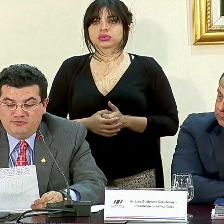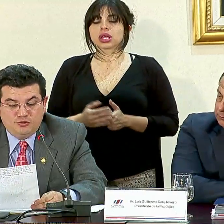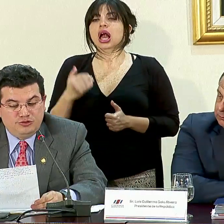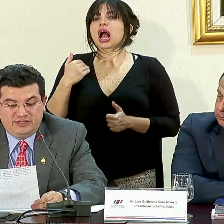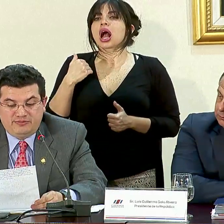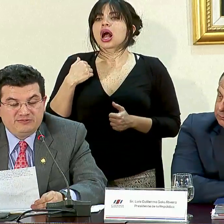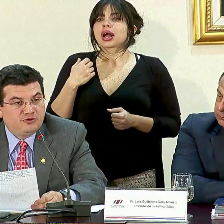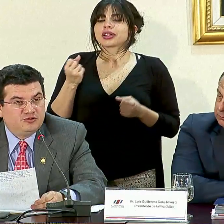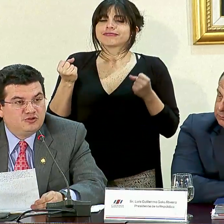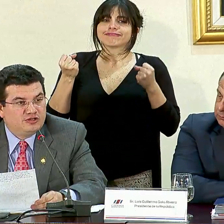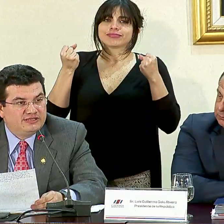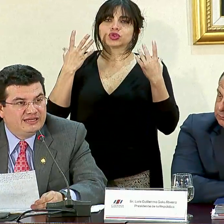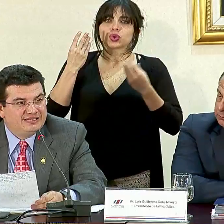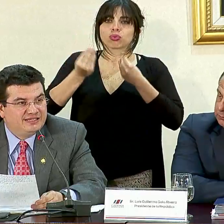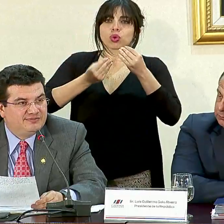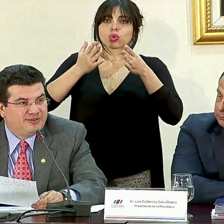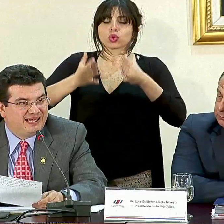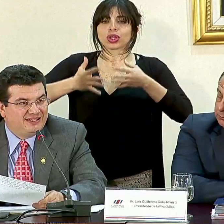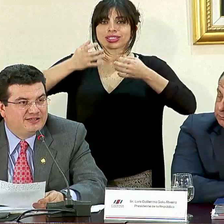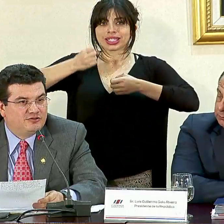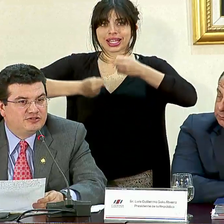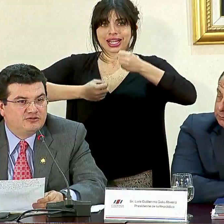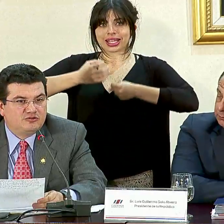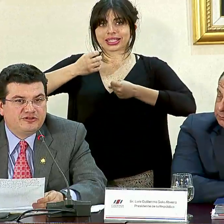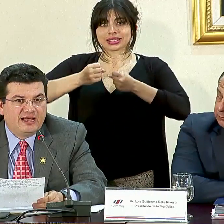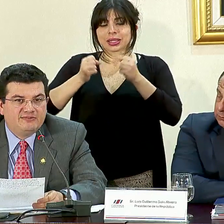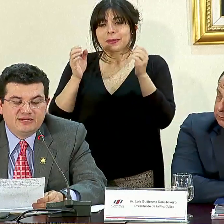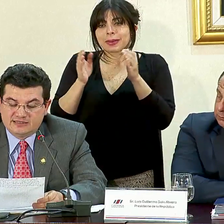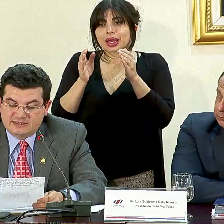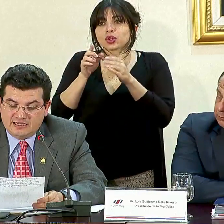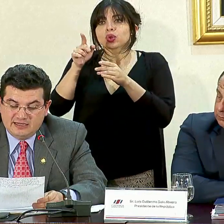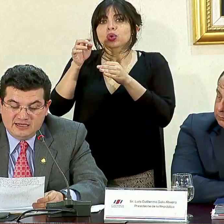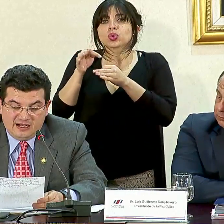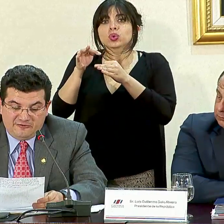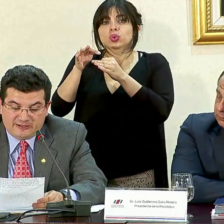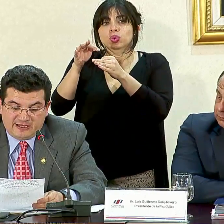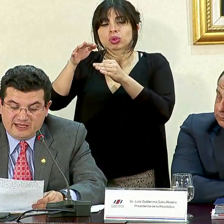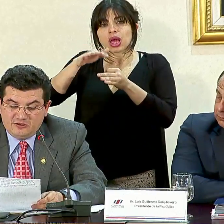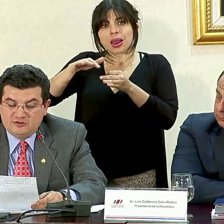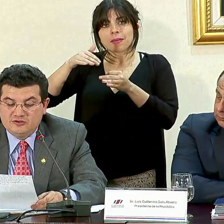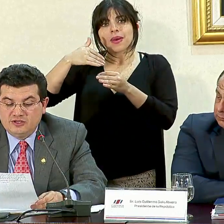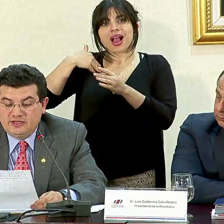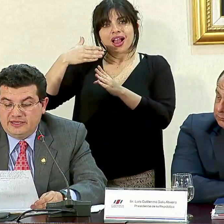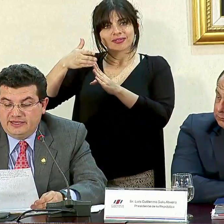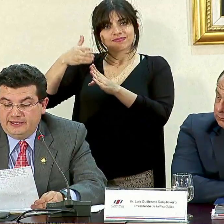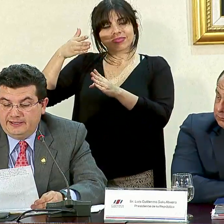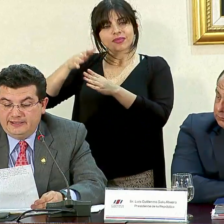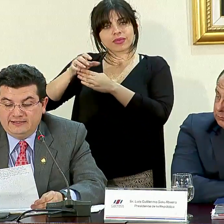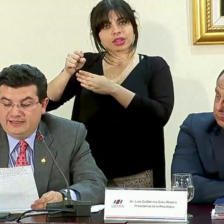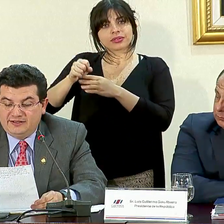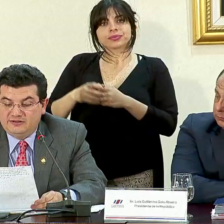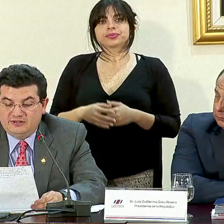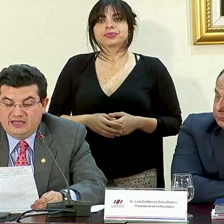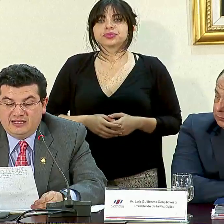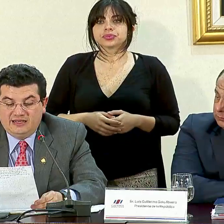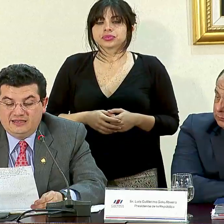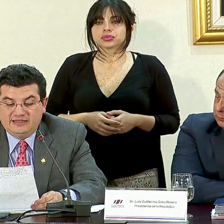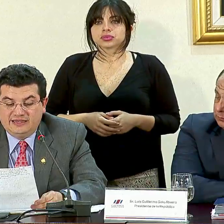Hay múltiples productores de leche pequeñitos en Turrialba que están afectados.